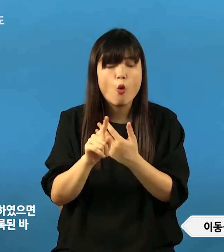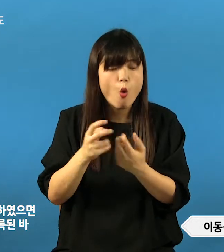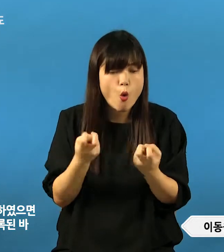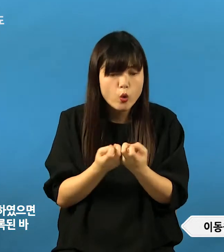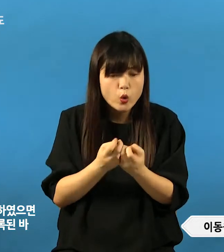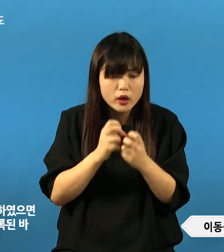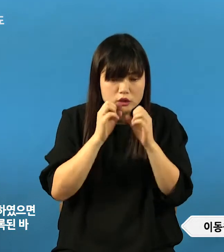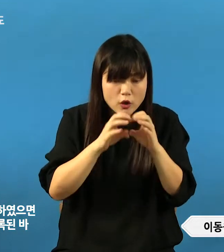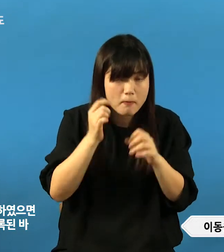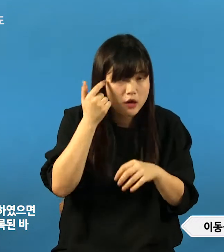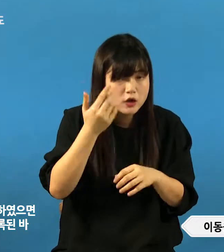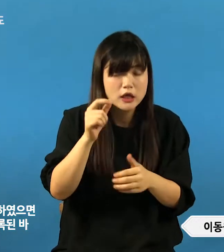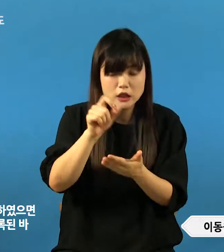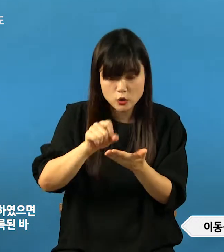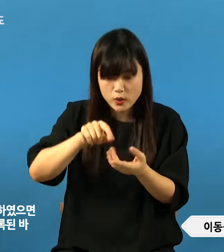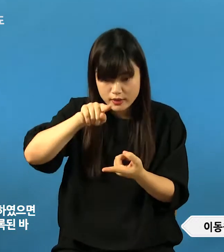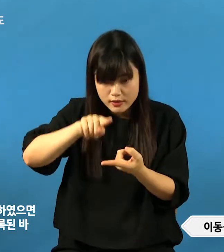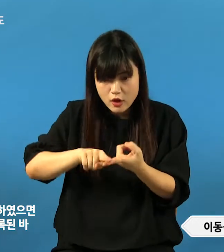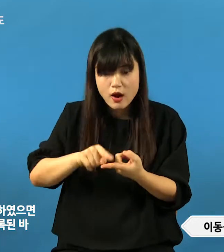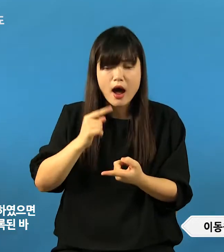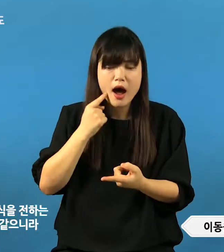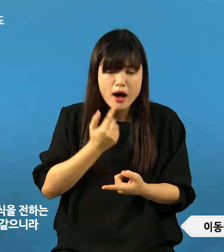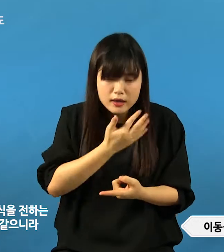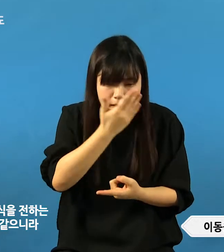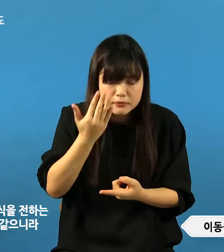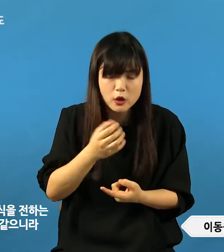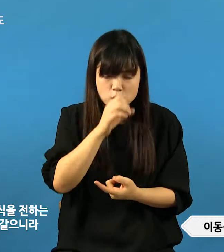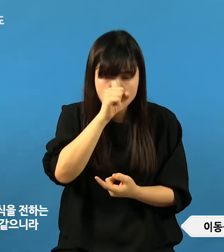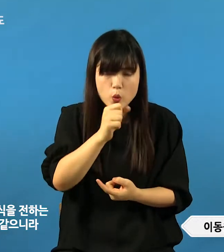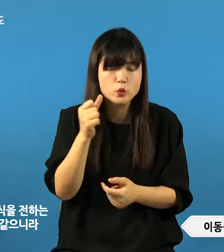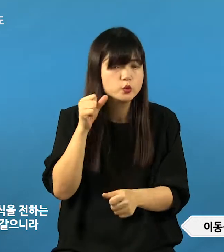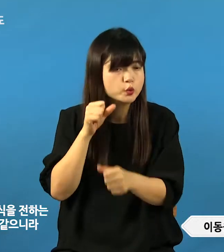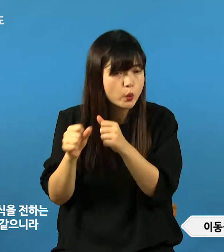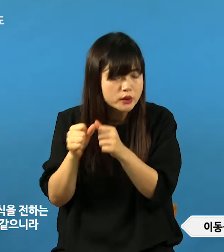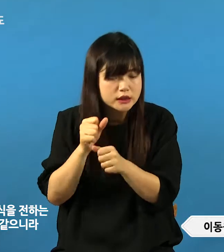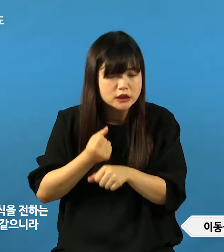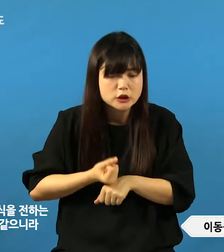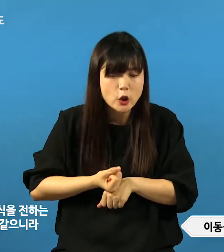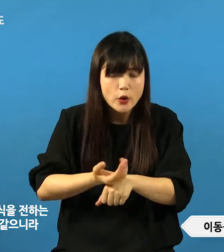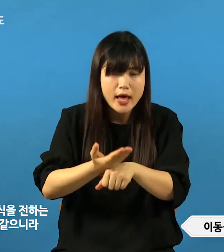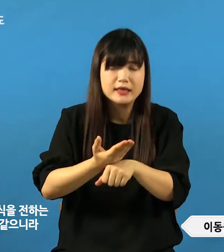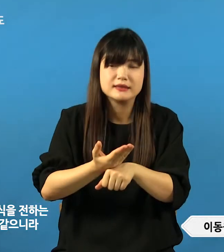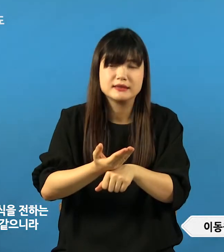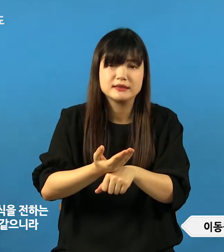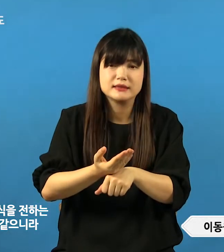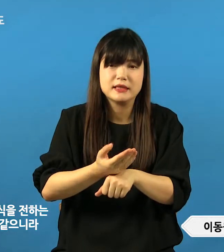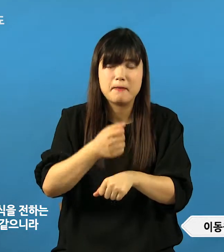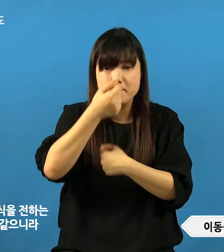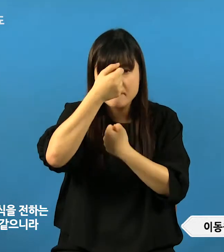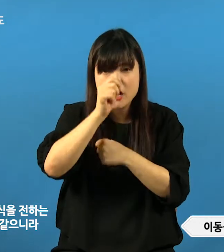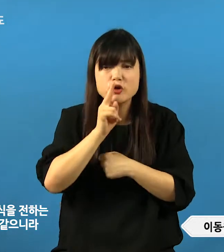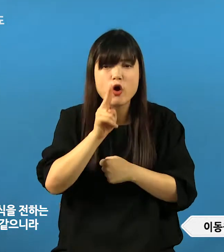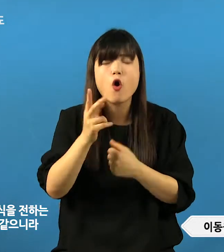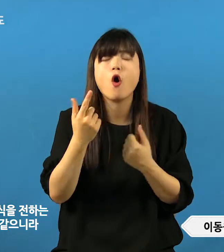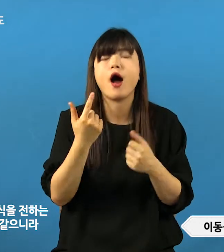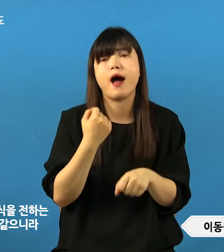어찌 전파하리요? 기록된 바 아름답도다 좋은 소식을 전하는 자들의 발이여 함과